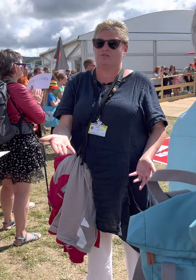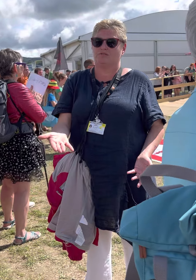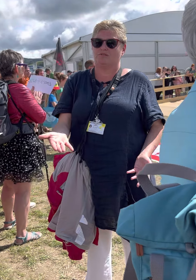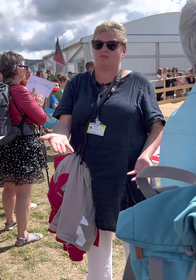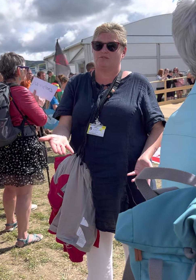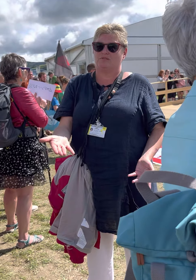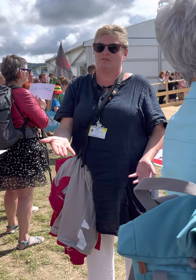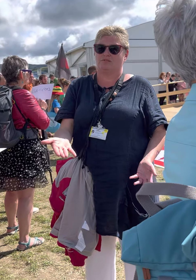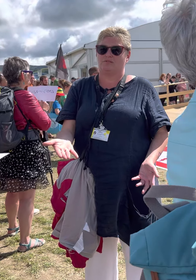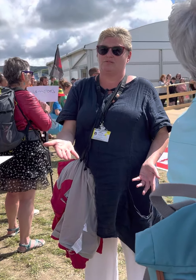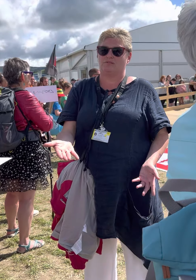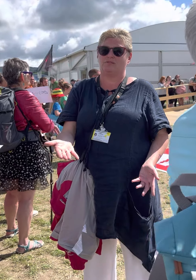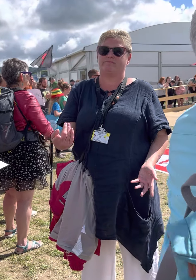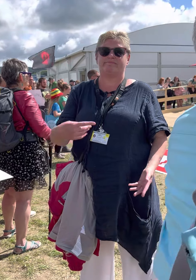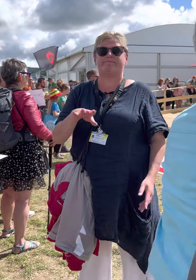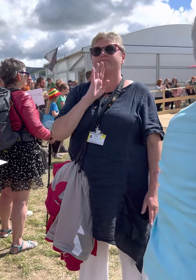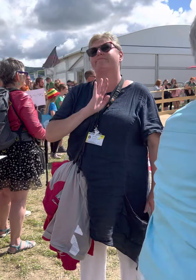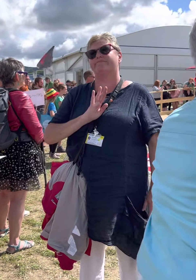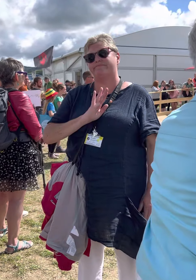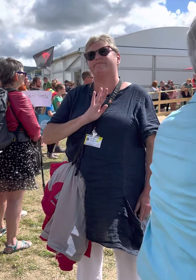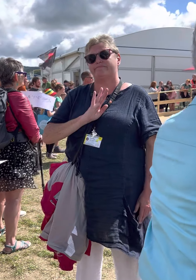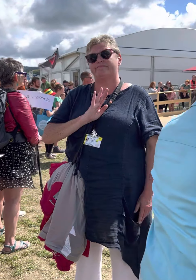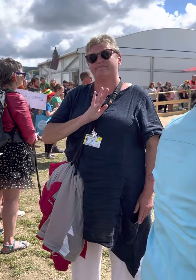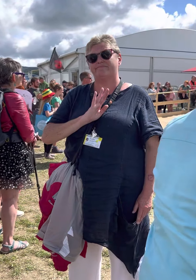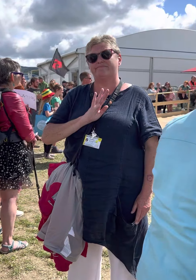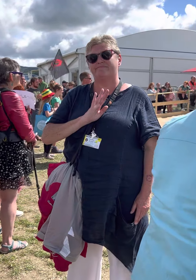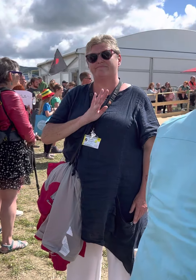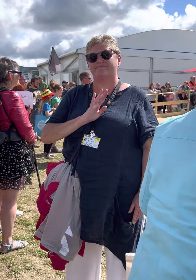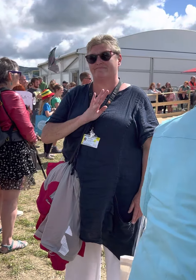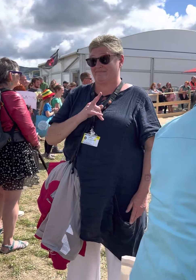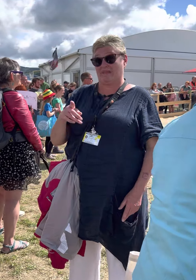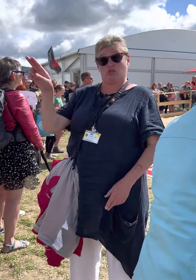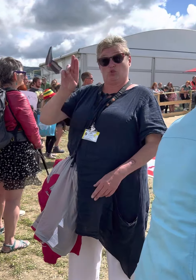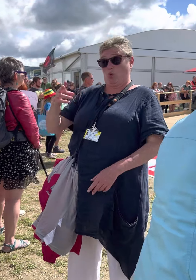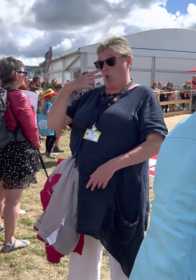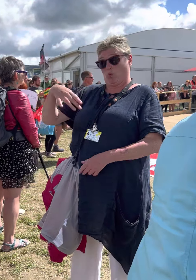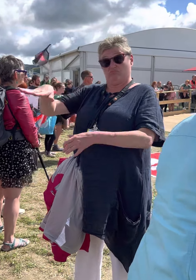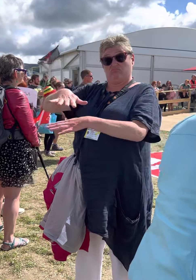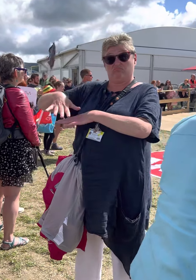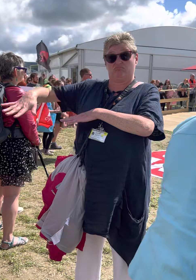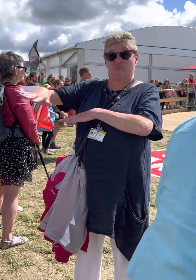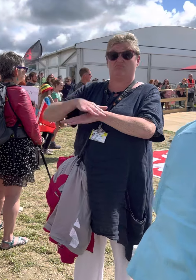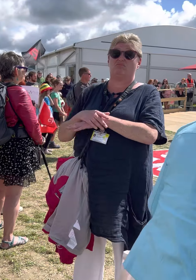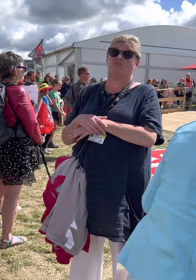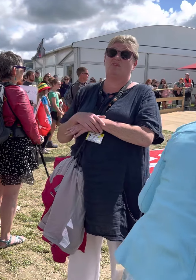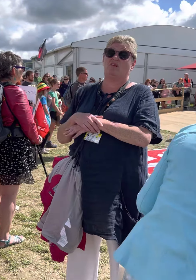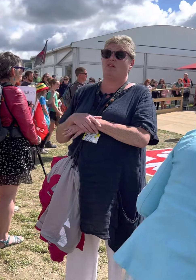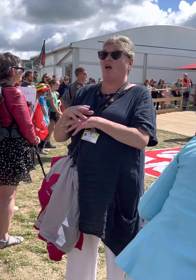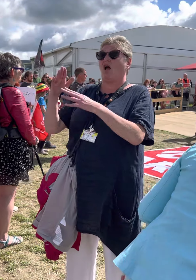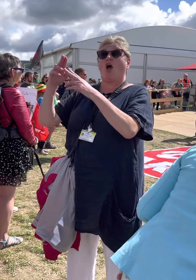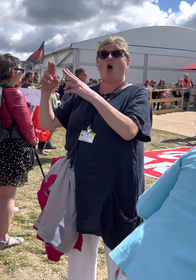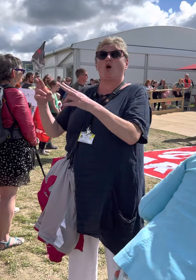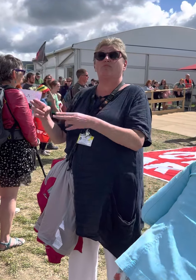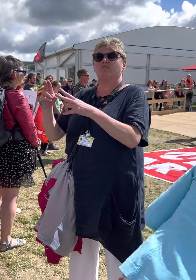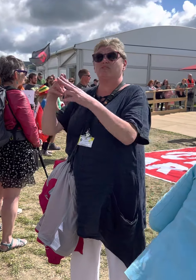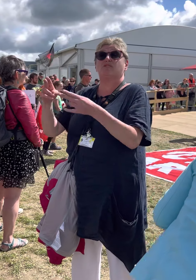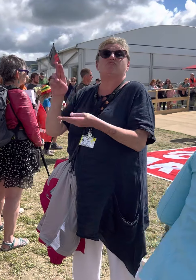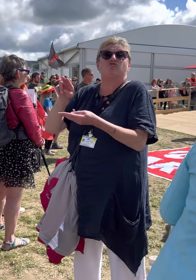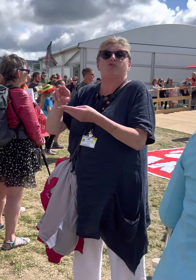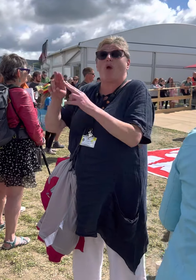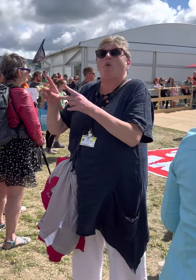Ond mae o'n mor trist. Ar safle'r ysgol rwan, lle oedd yr ysgol, mae yna tai fforddiadwy a mae hynna'n well na ddim